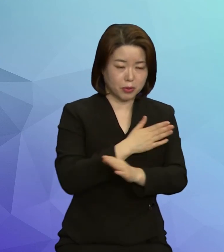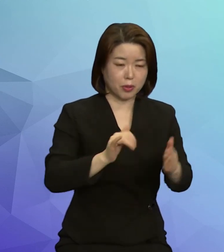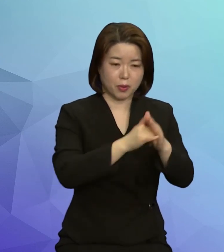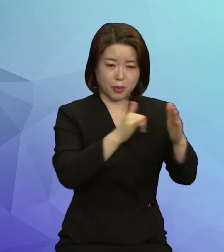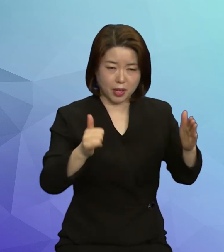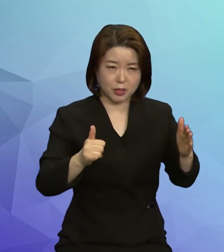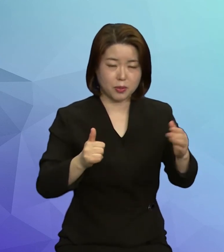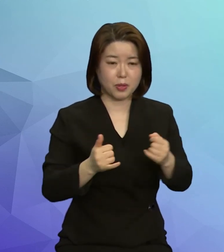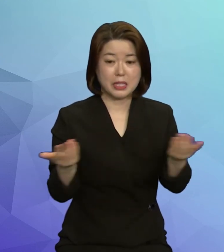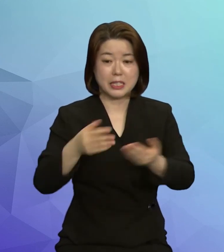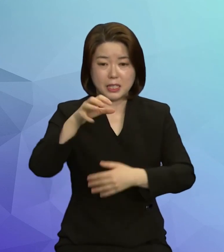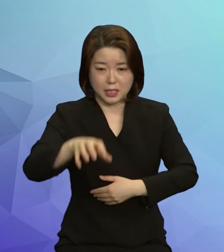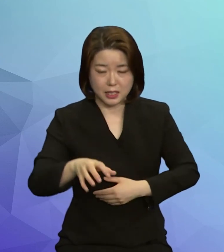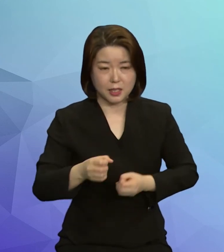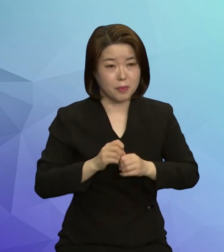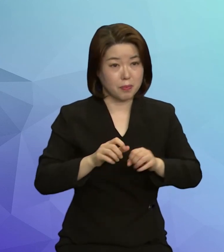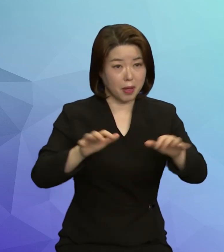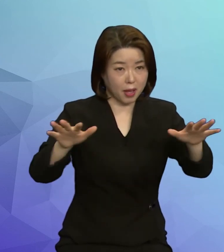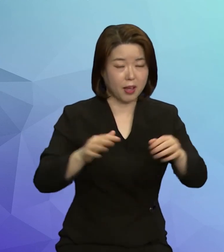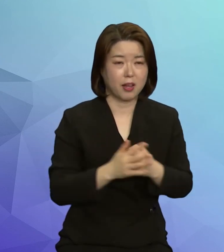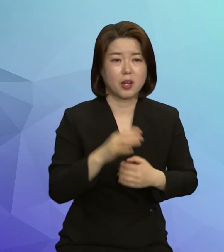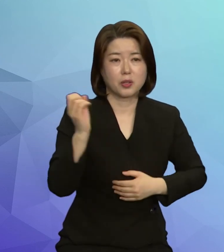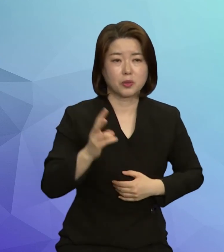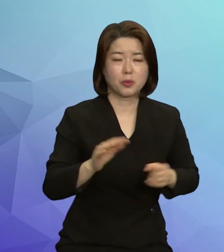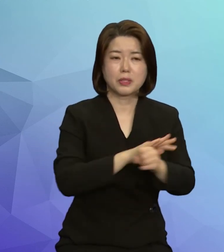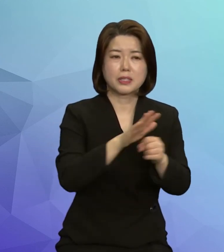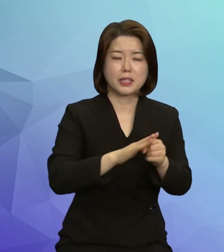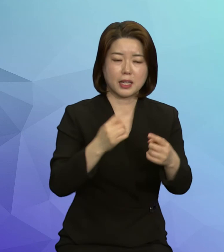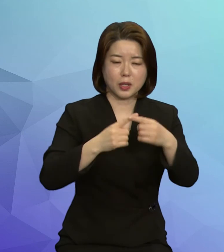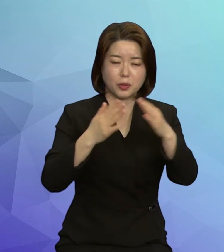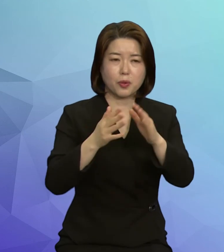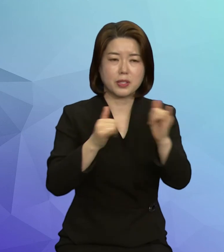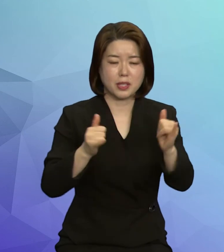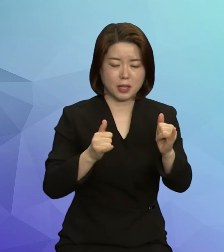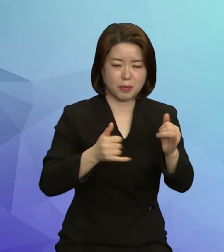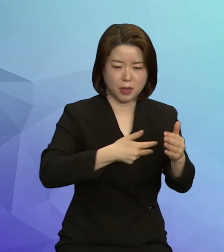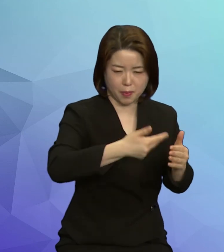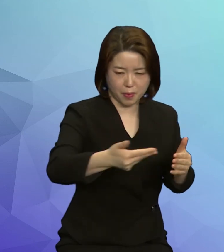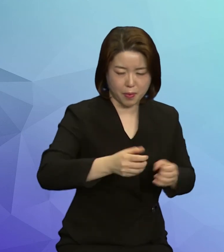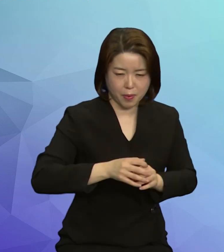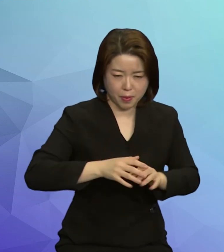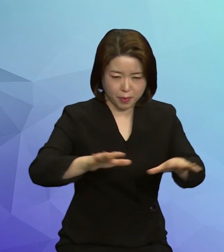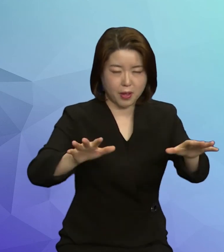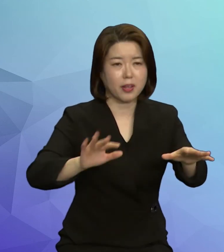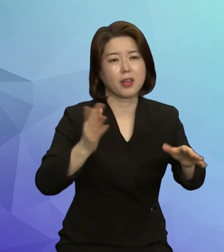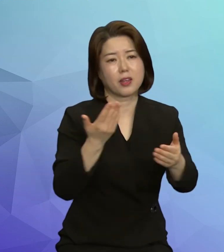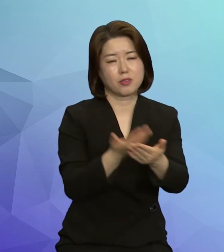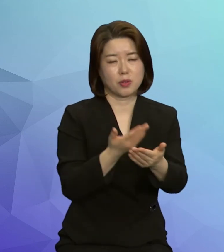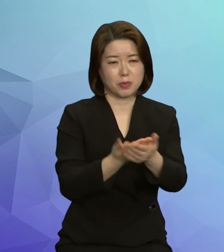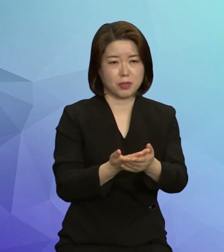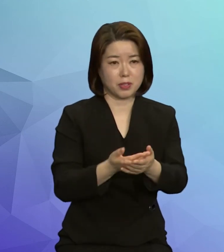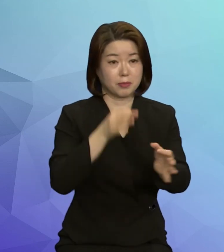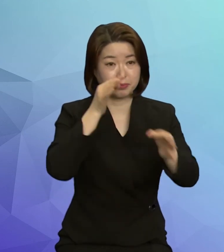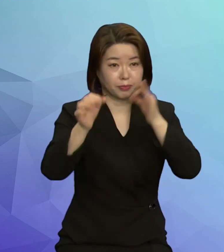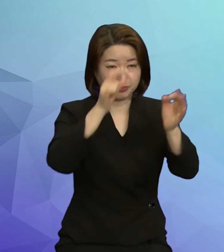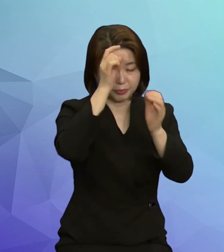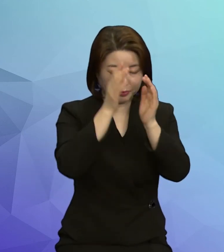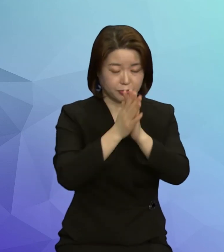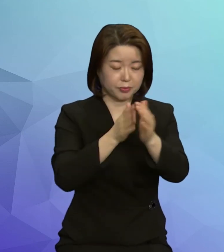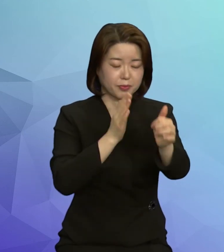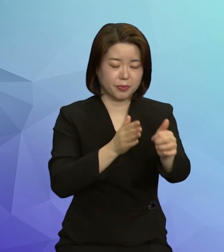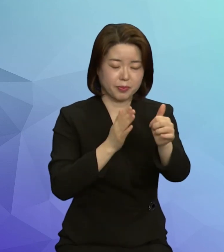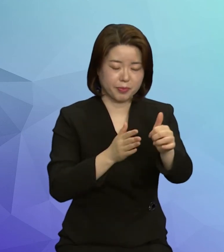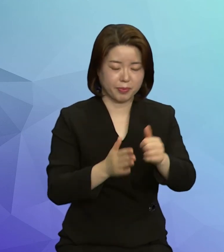가족에게, 내 일터의 동료들에게, 그리고 사랑하는 우리 교우들에게 흘러가게 해주옵소서.